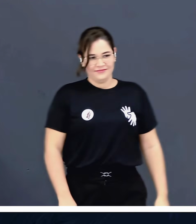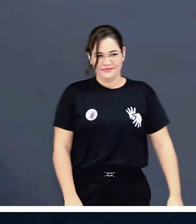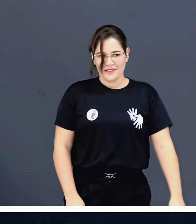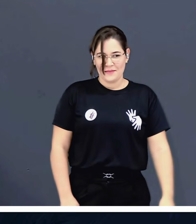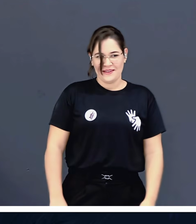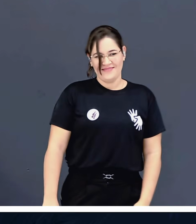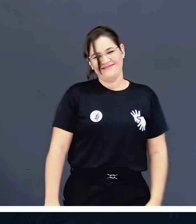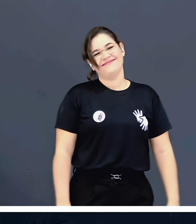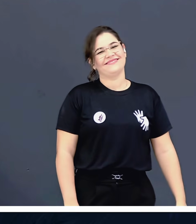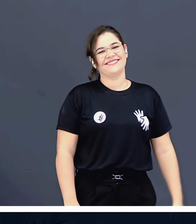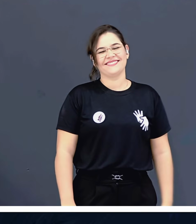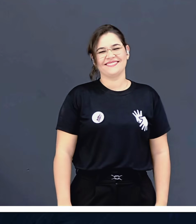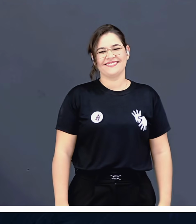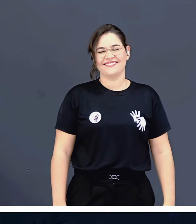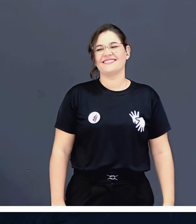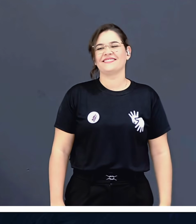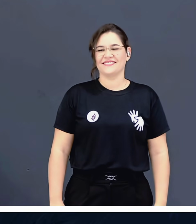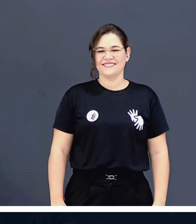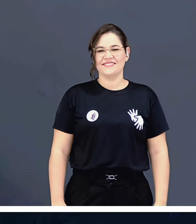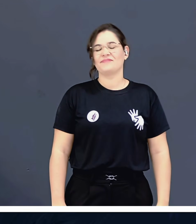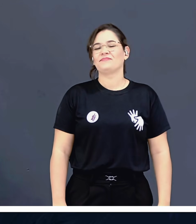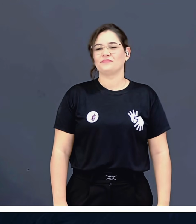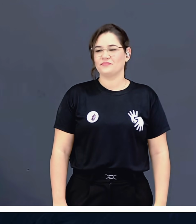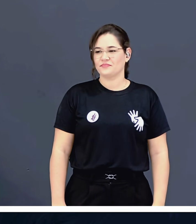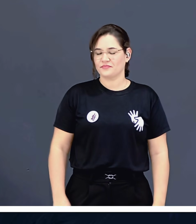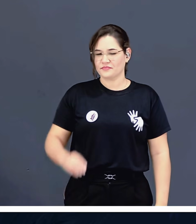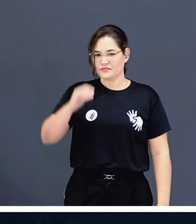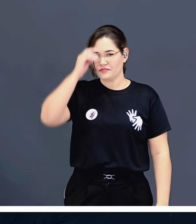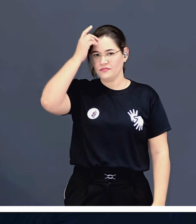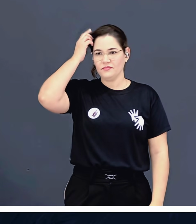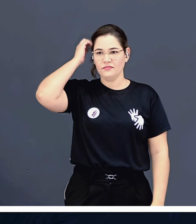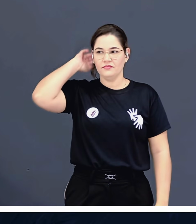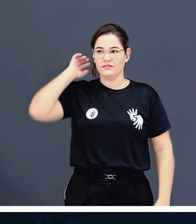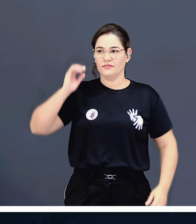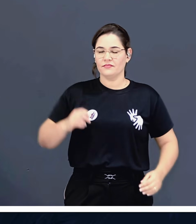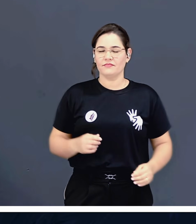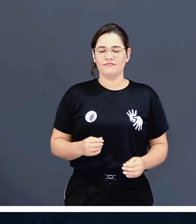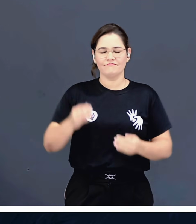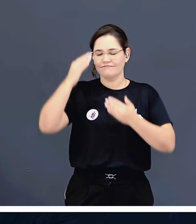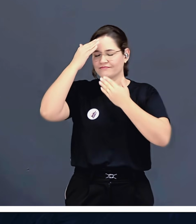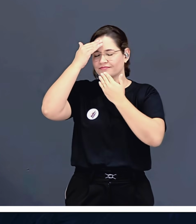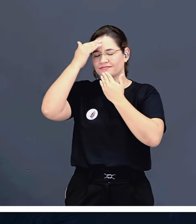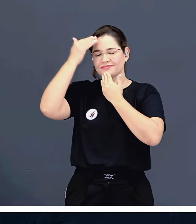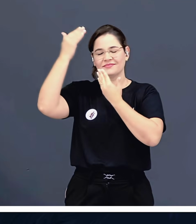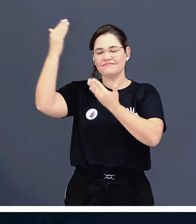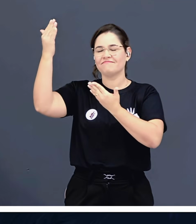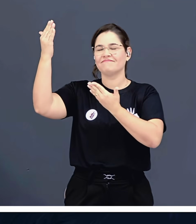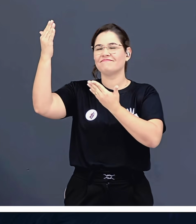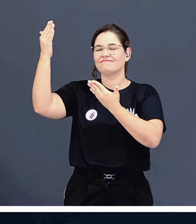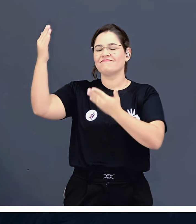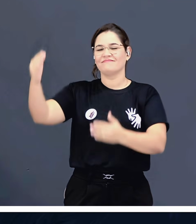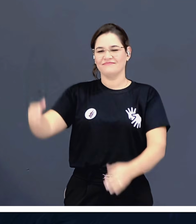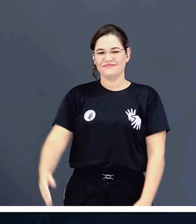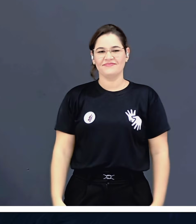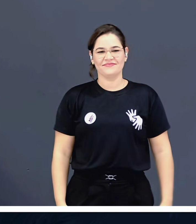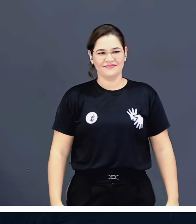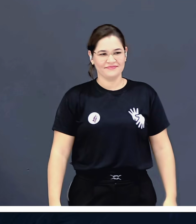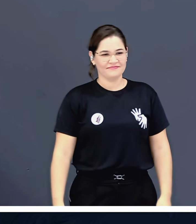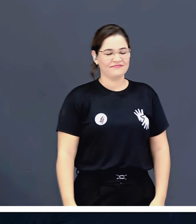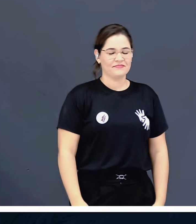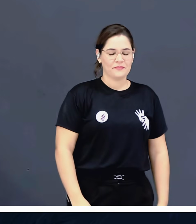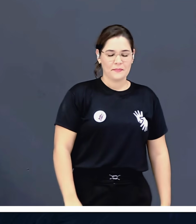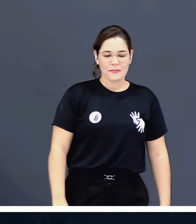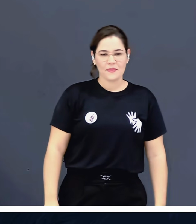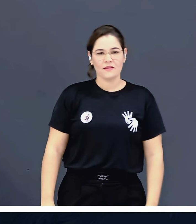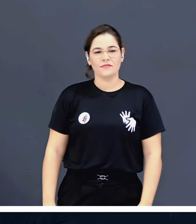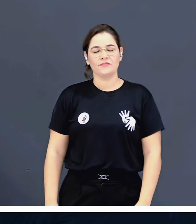Continue louvando ao Senhor, nós te agradecemos, Senhor. Só sentimento de gratidão em mais uma oportunidade que o Senhor nos dá nessa manhã.